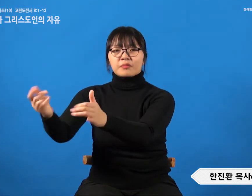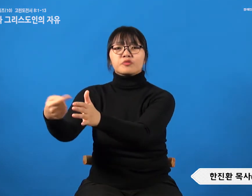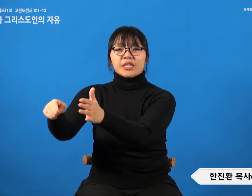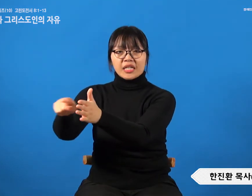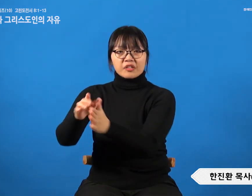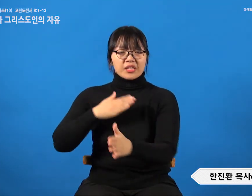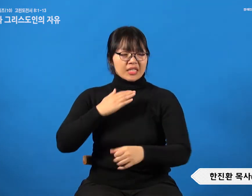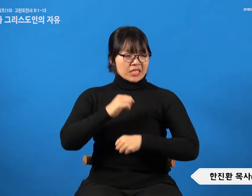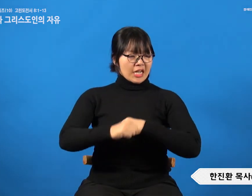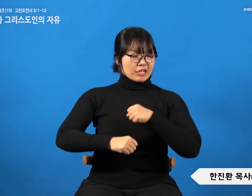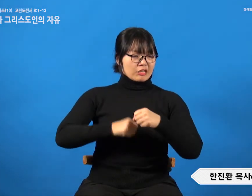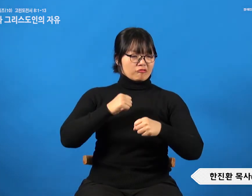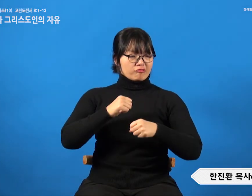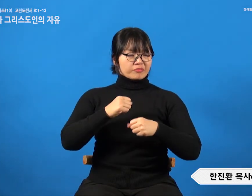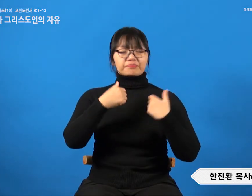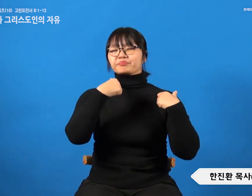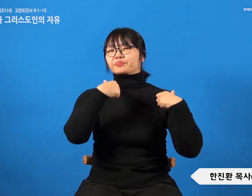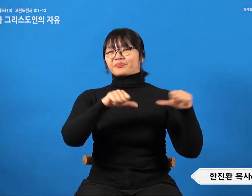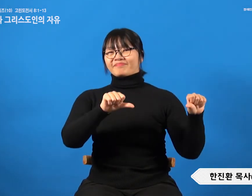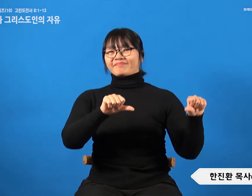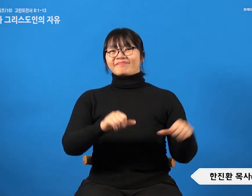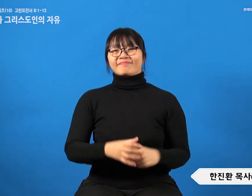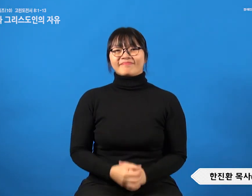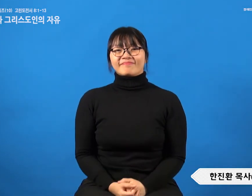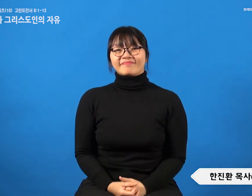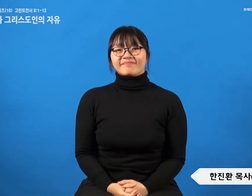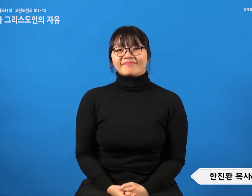그냥 영원히 포기해버리는 것이죠.